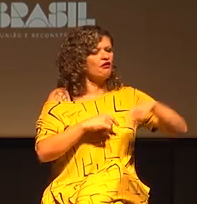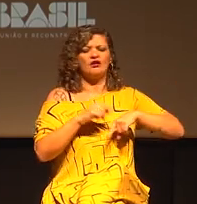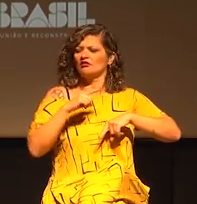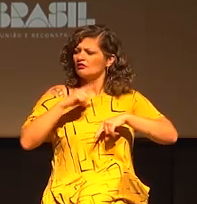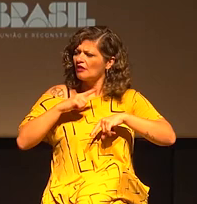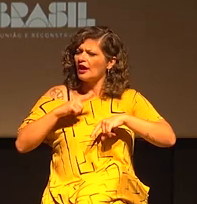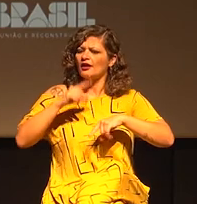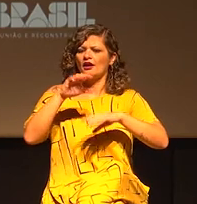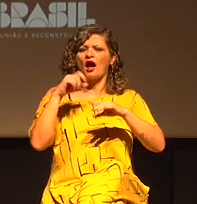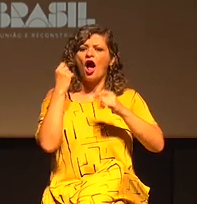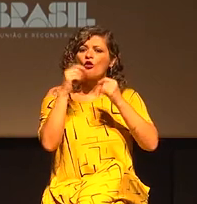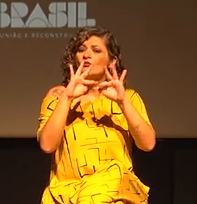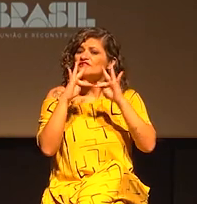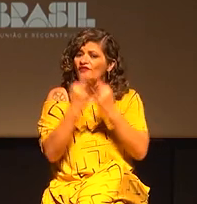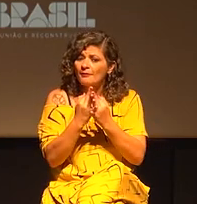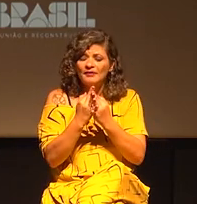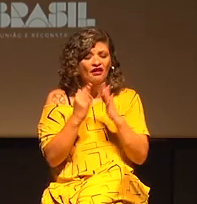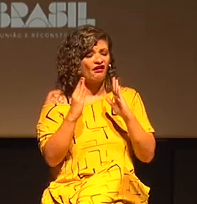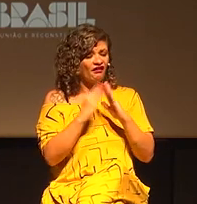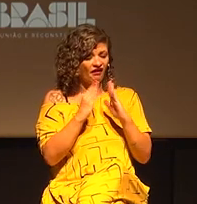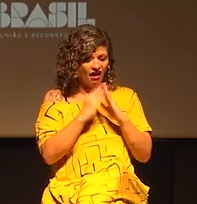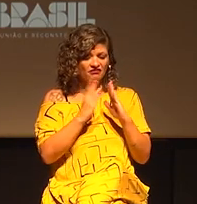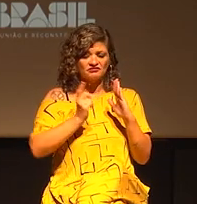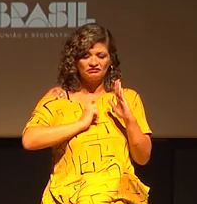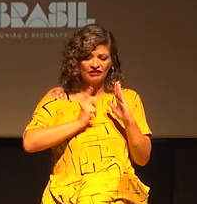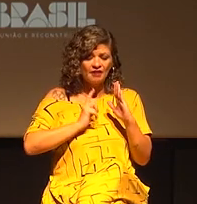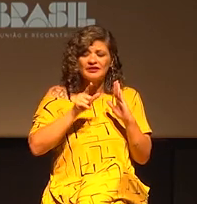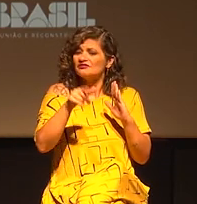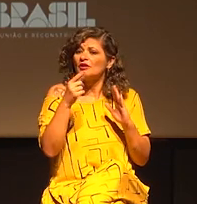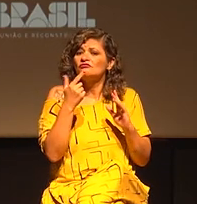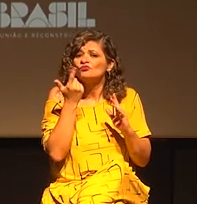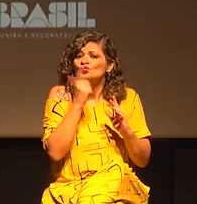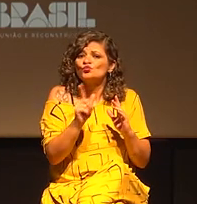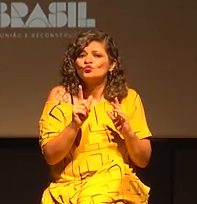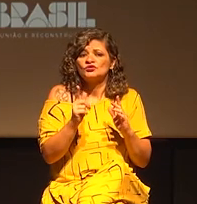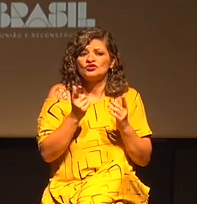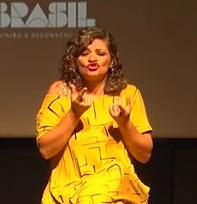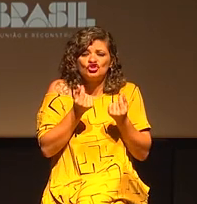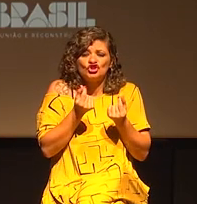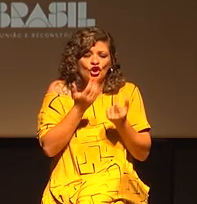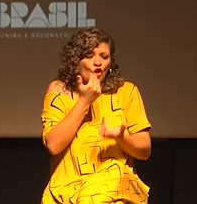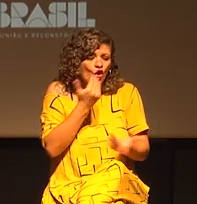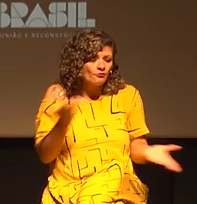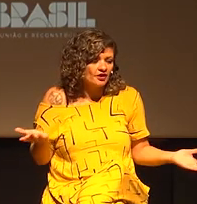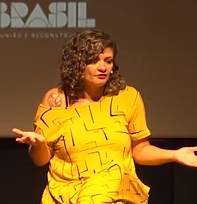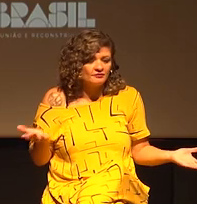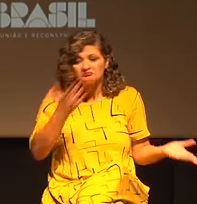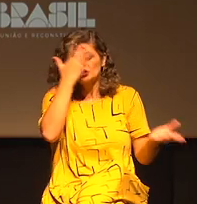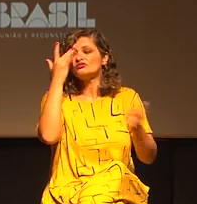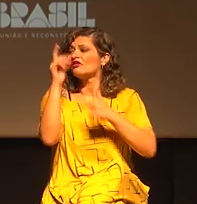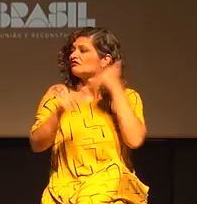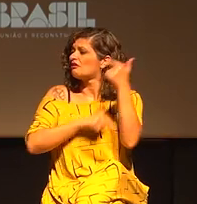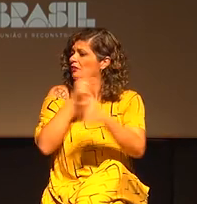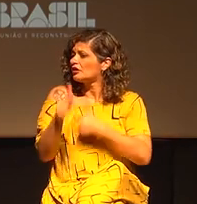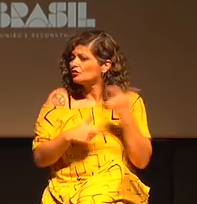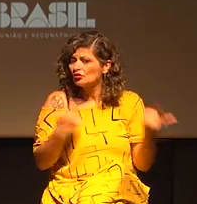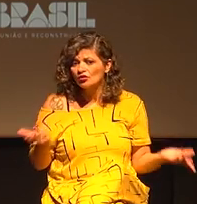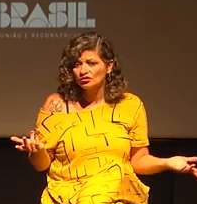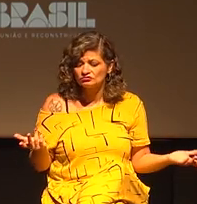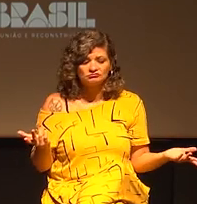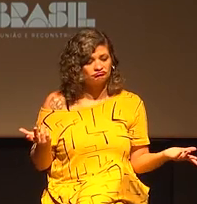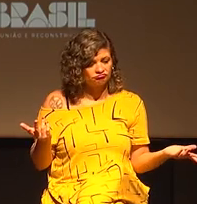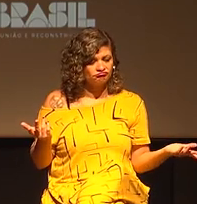condição de de almoçar no no centro da cidade também E aí trabalhadores também né é